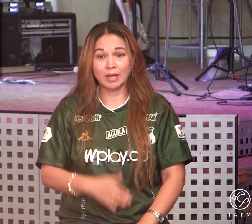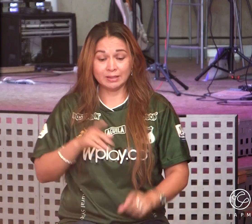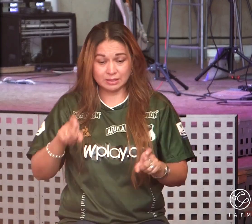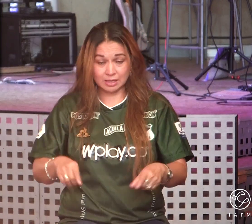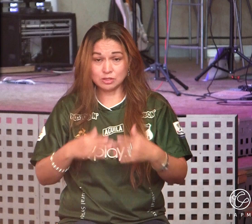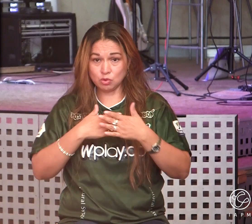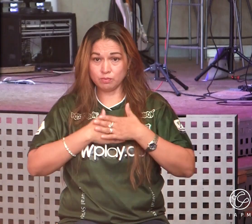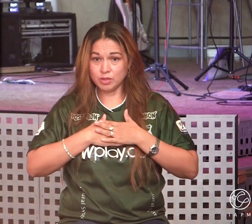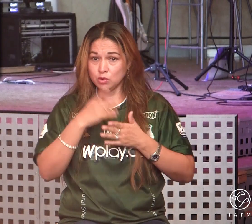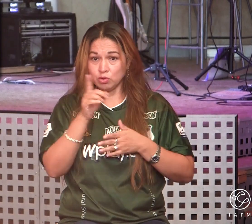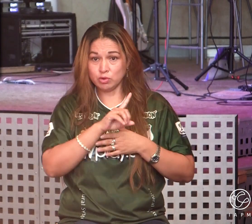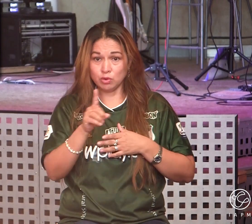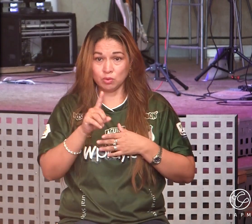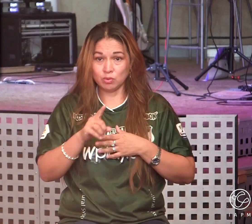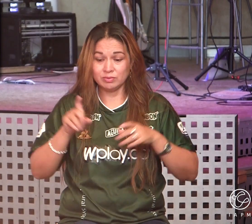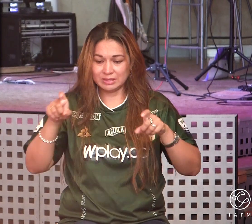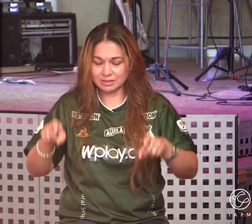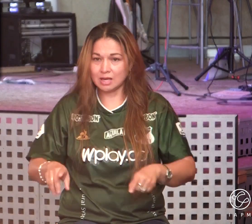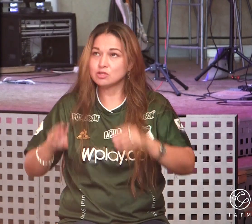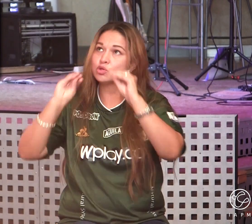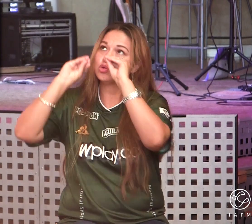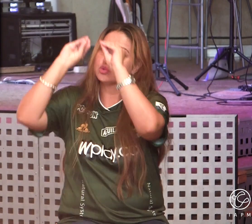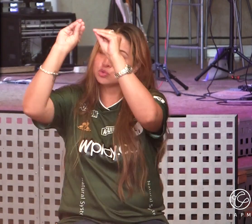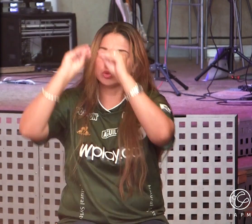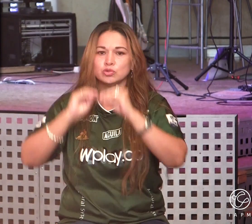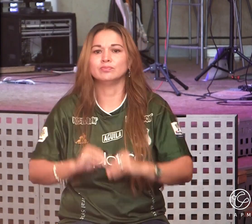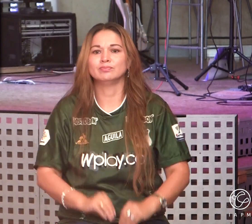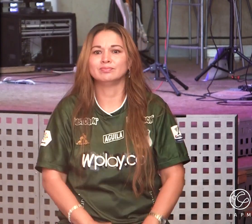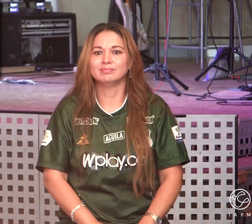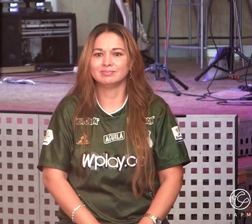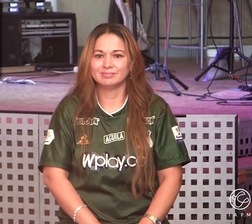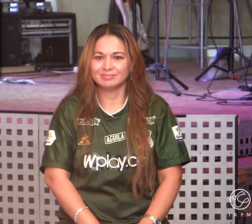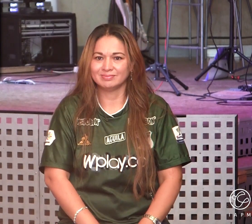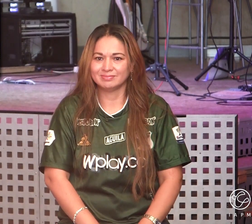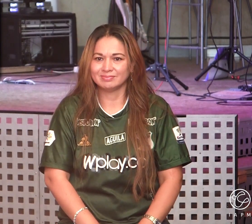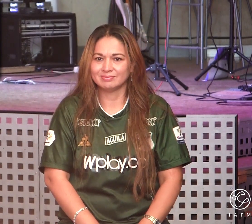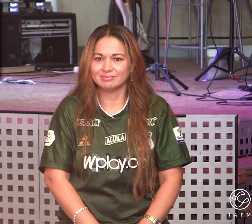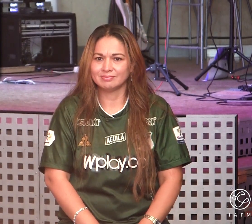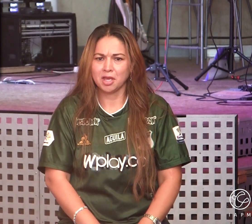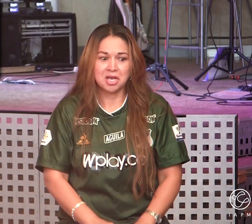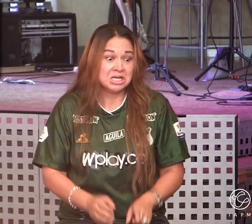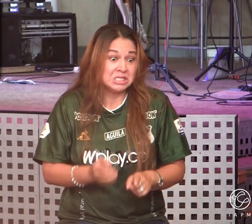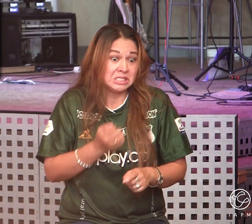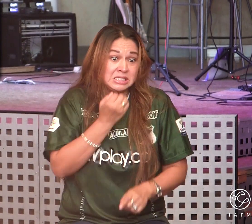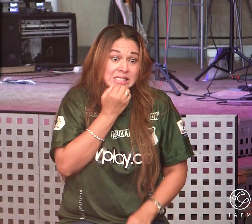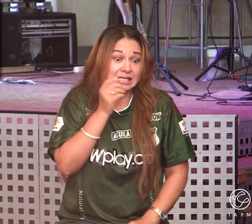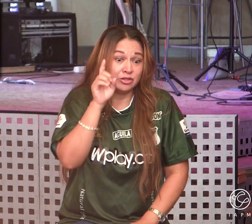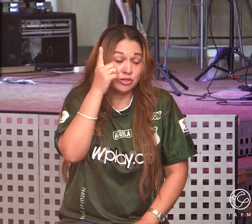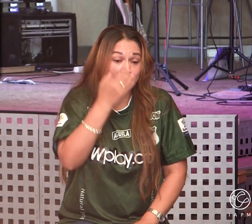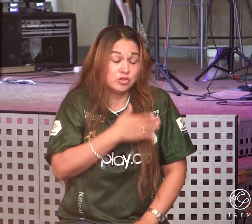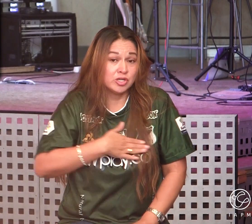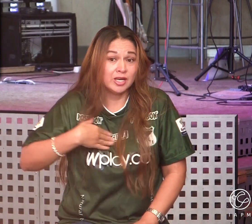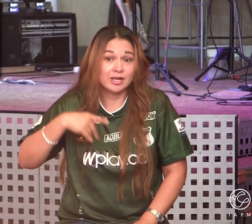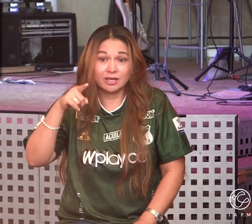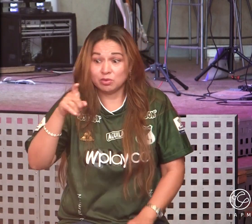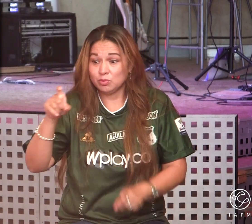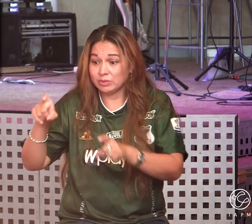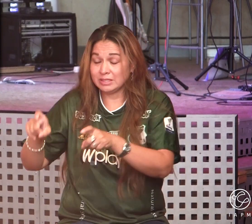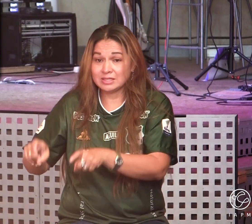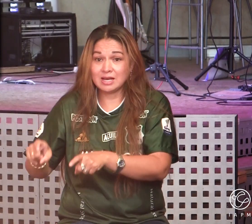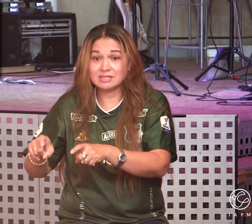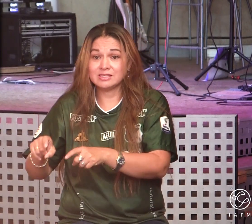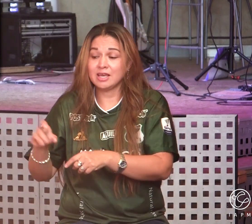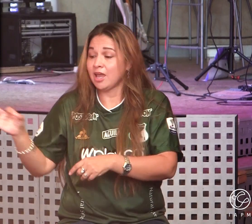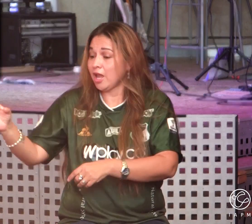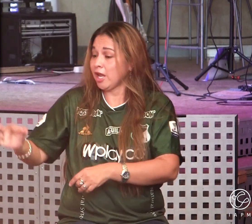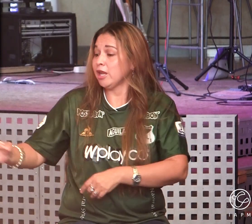Inclusive estar en una playa de Canarias debajo de una palmera tomando agua de coco. Quiero decir, lo que sea que el descanso